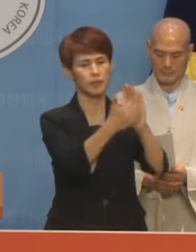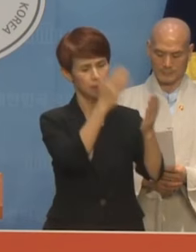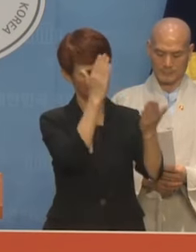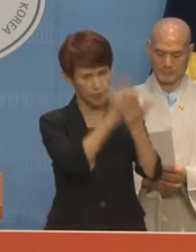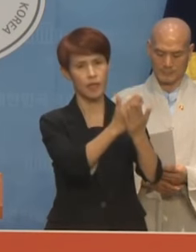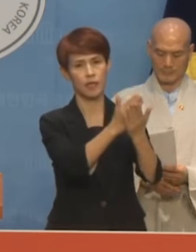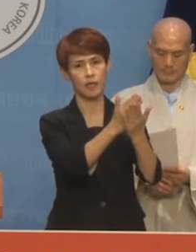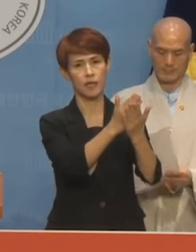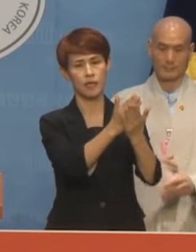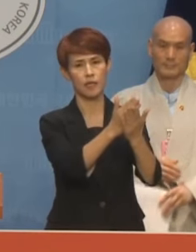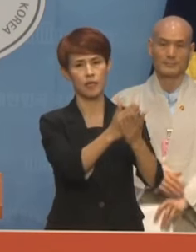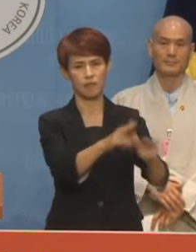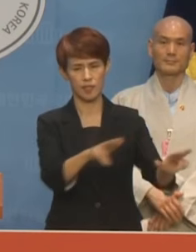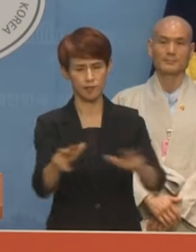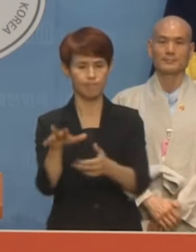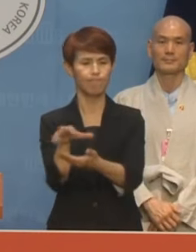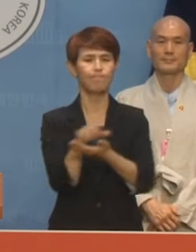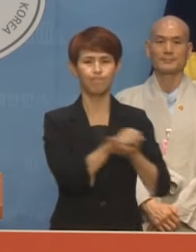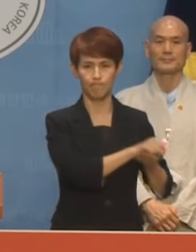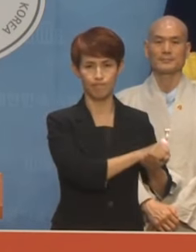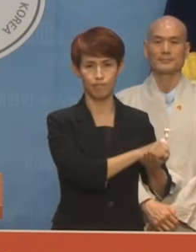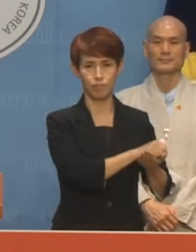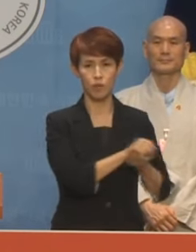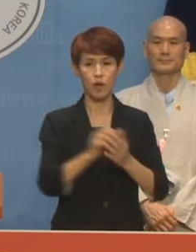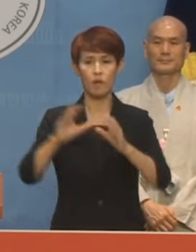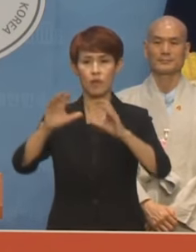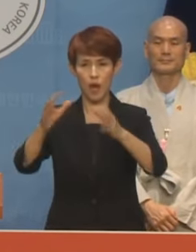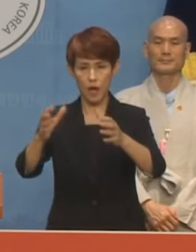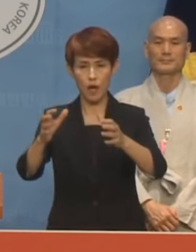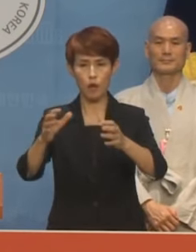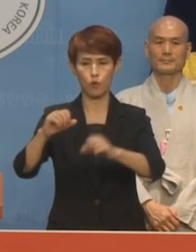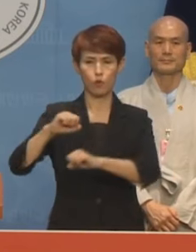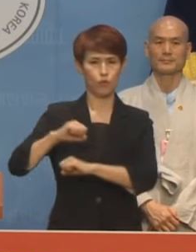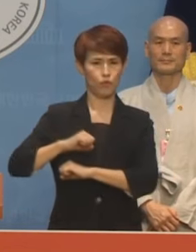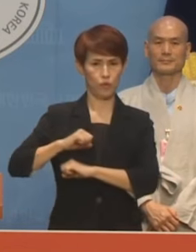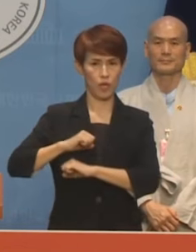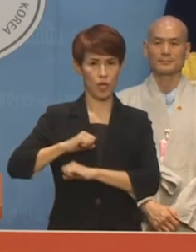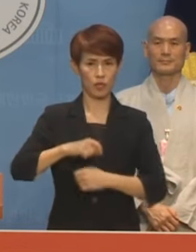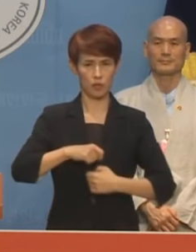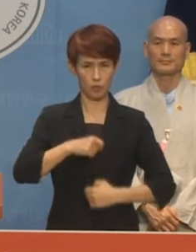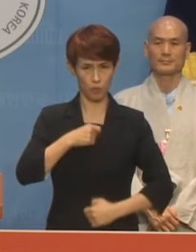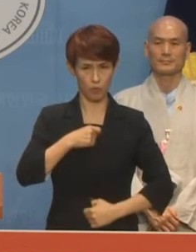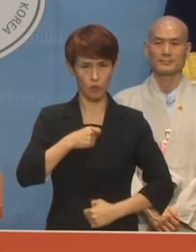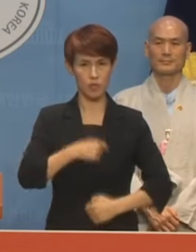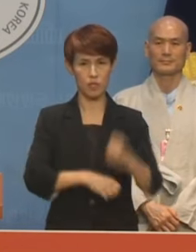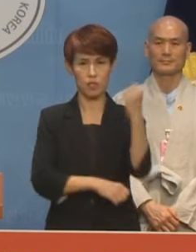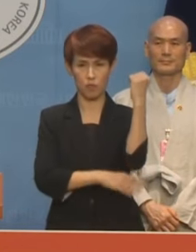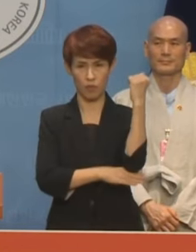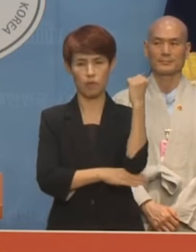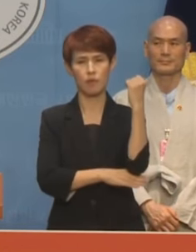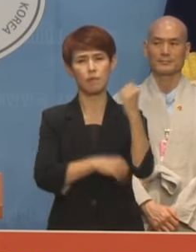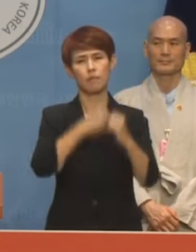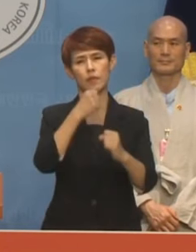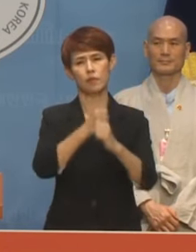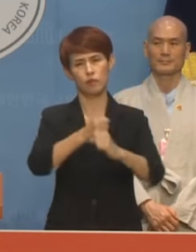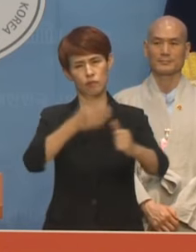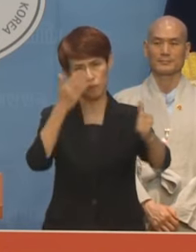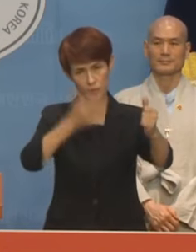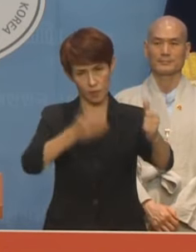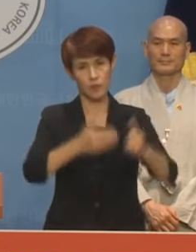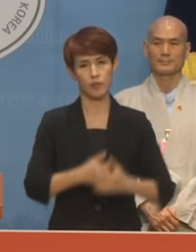말고 즉각 수용하여 나라와 군대의 의로운 기강을 바로 세워줄